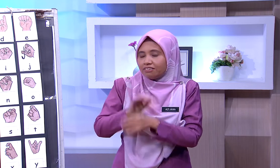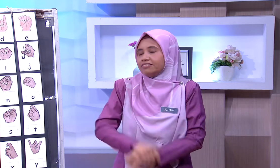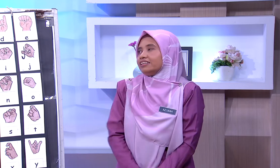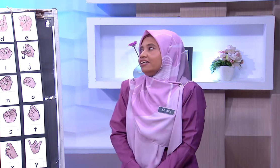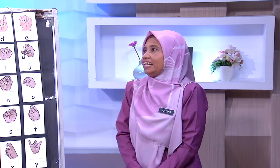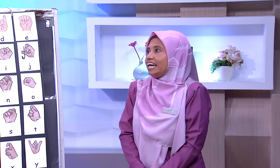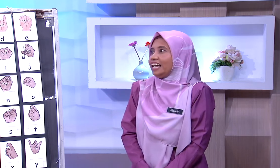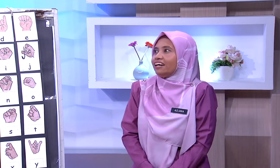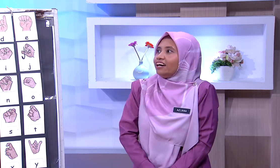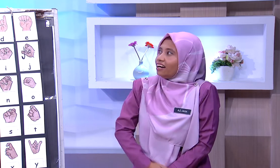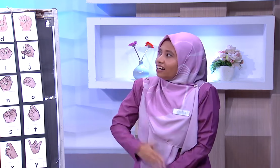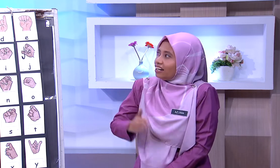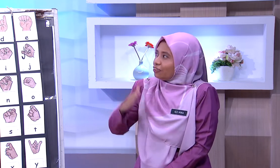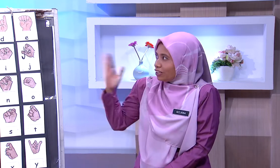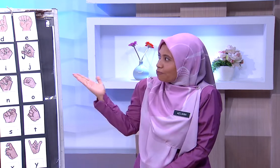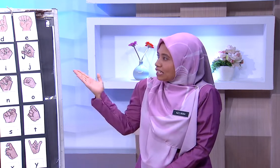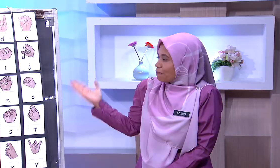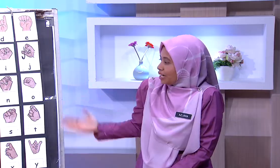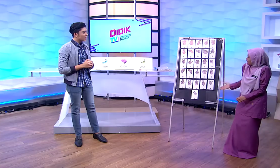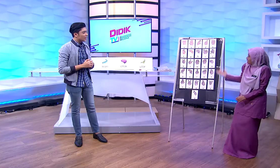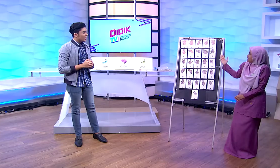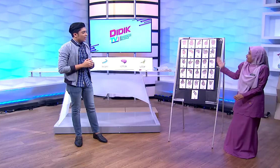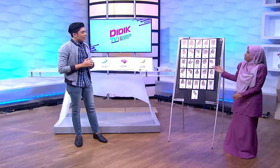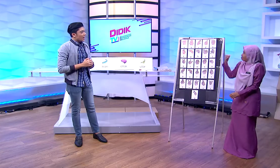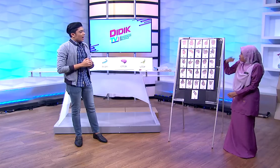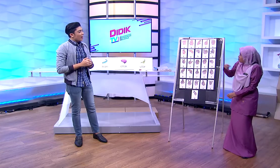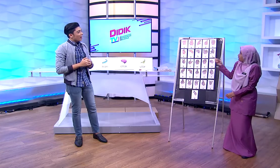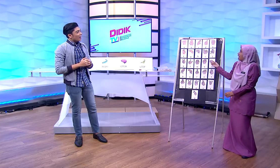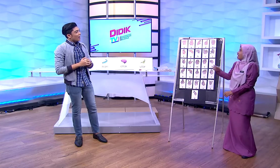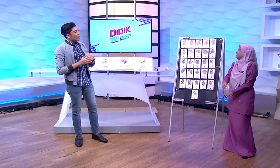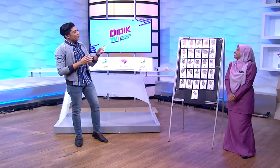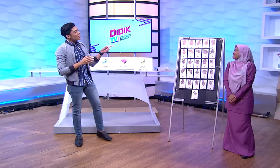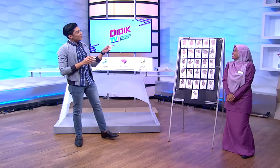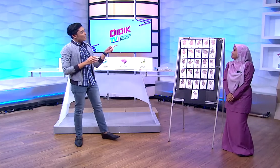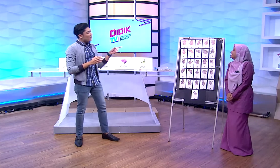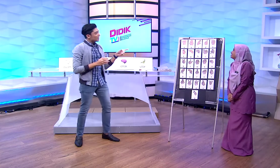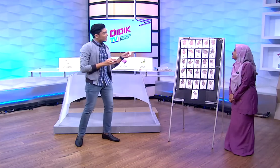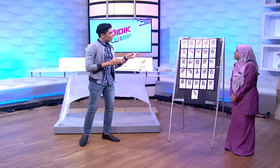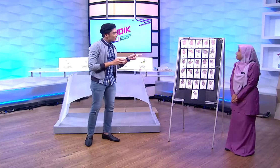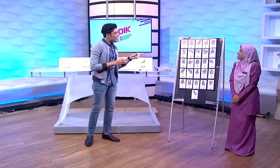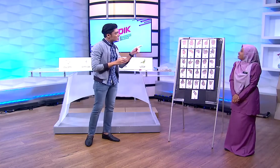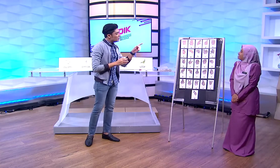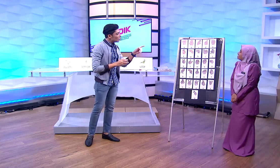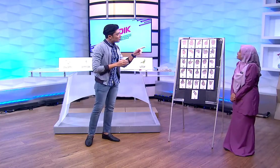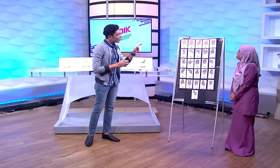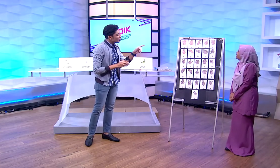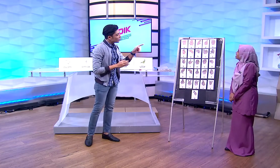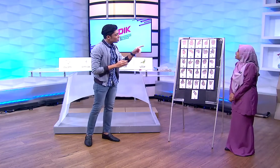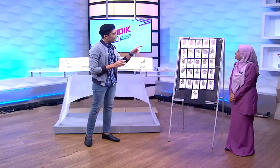Oke ah Ivanova tak punya detik depannya ivanov adalah simbol bagi huruf